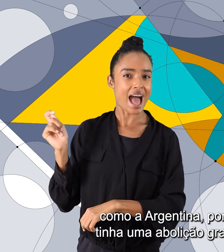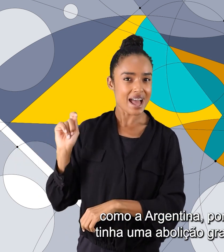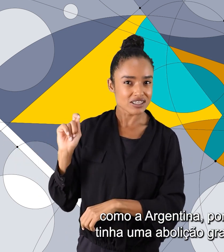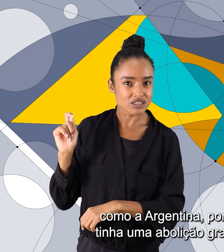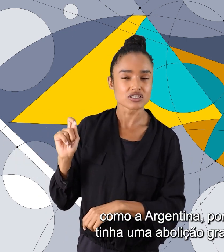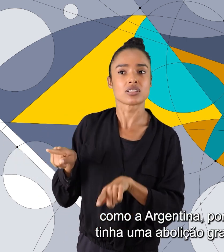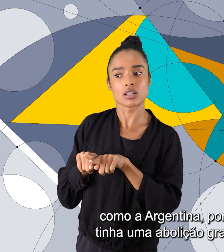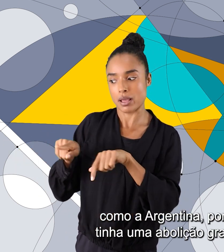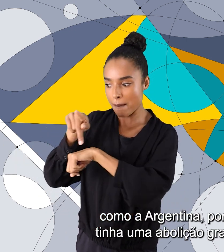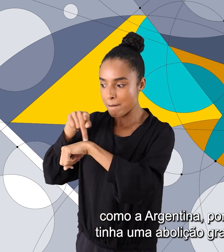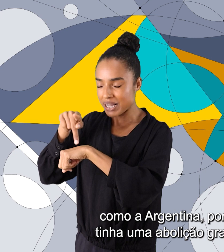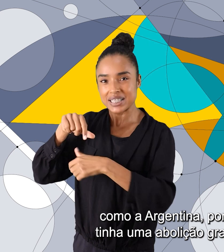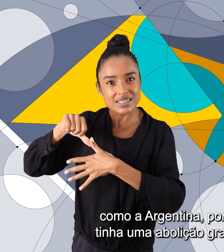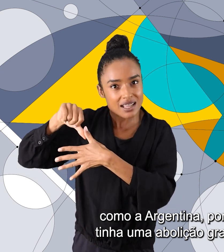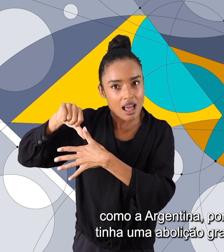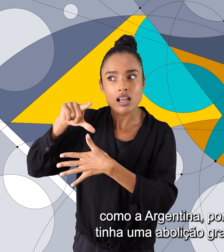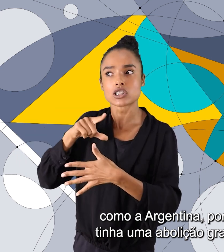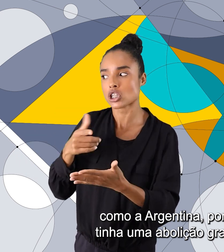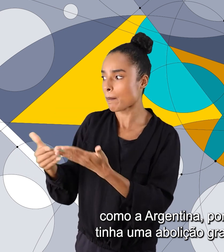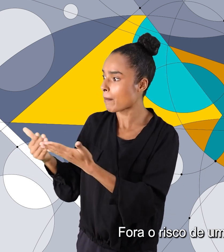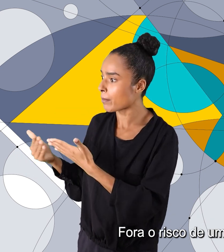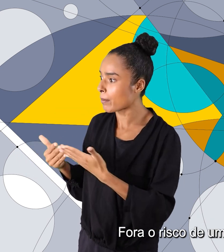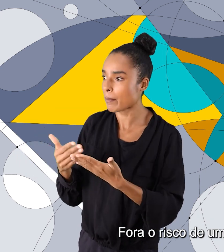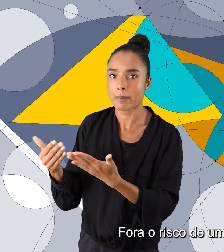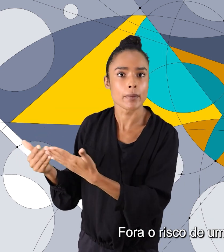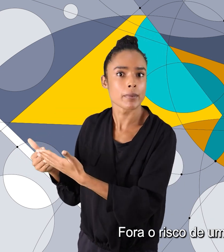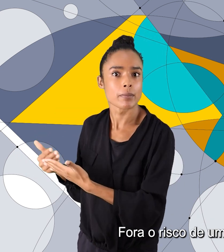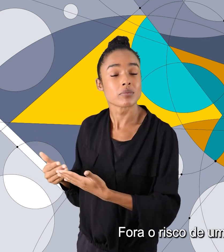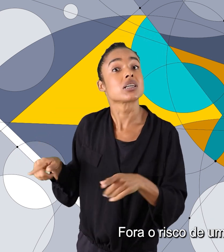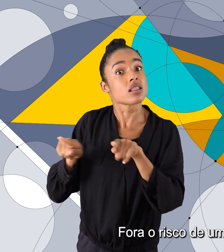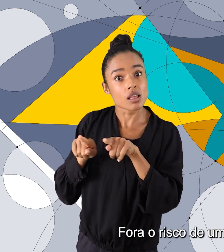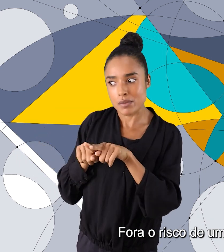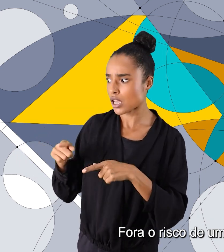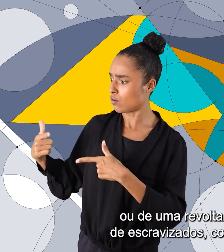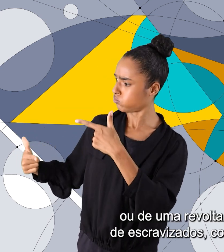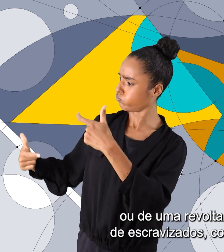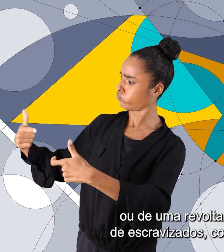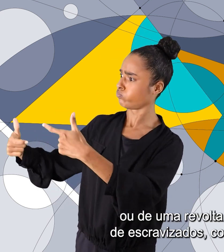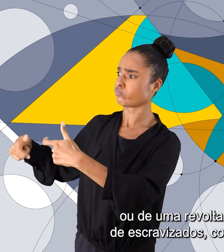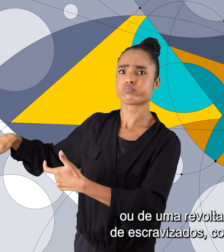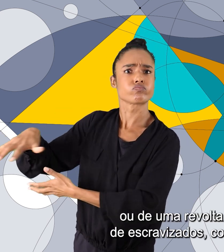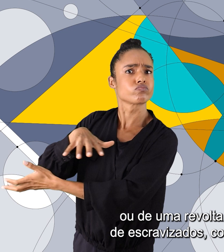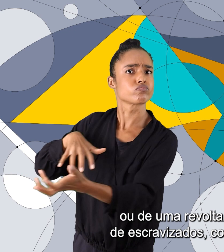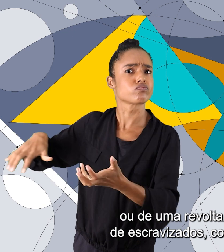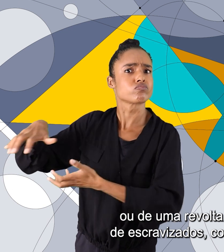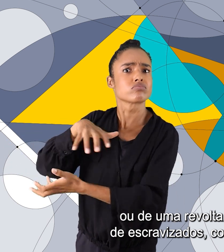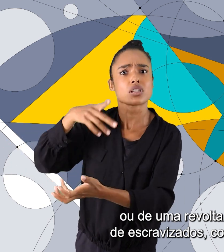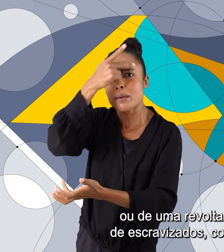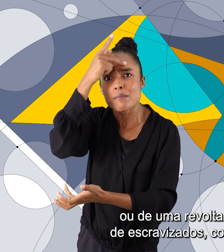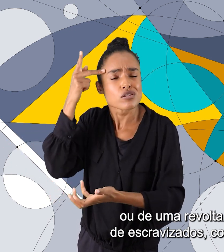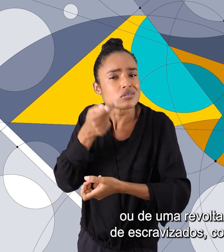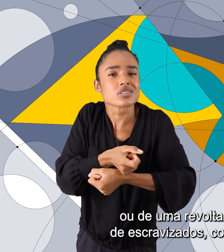abolição gradual desde 1813. Fora o risco de uma guerra civil ou de uma revolta generalizada